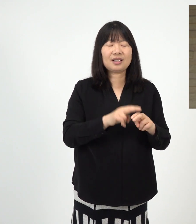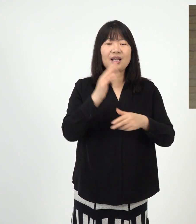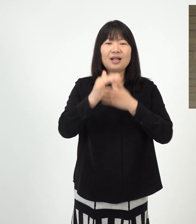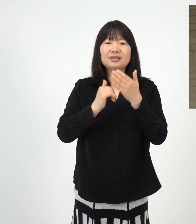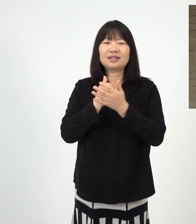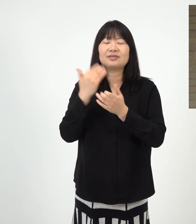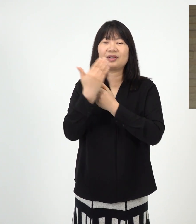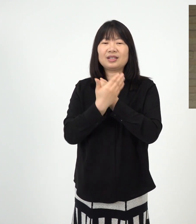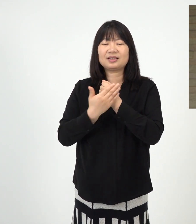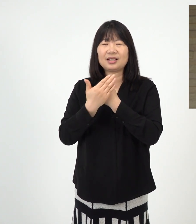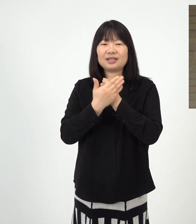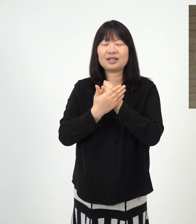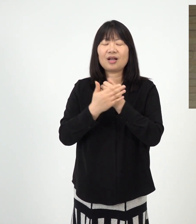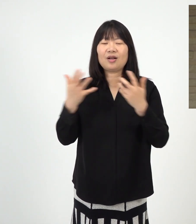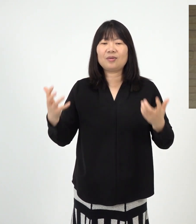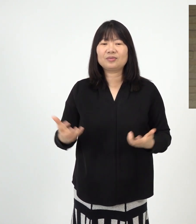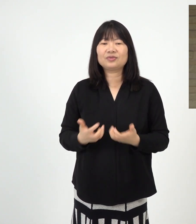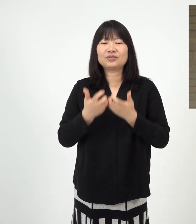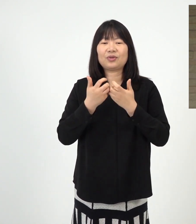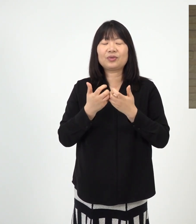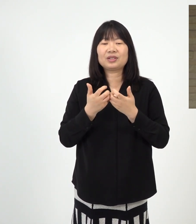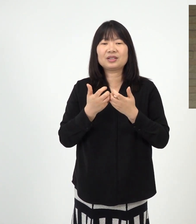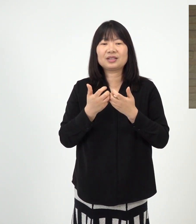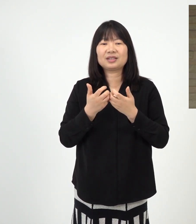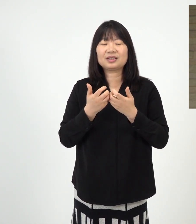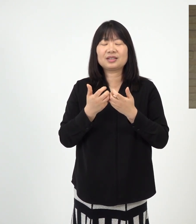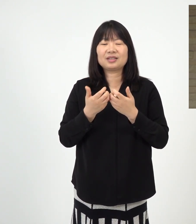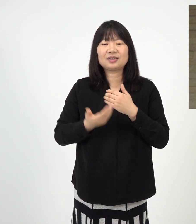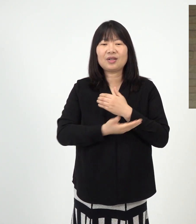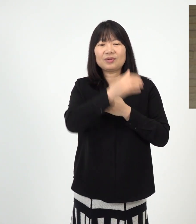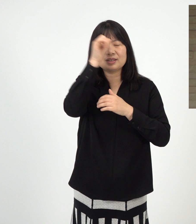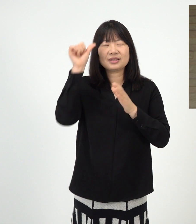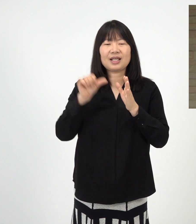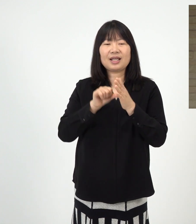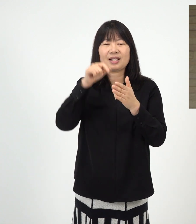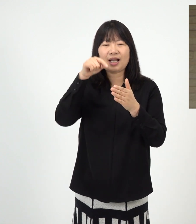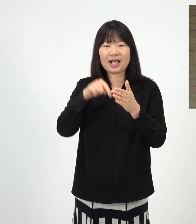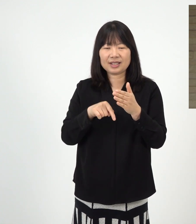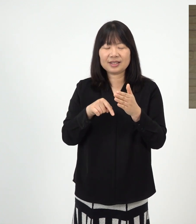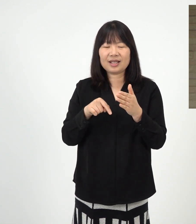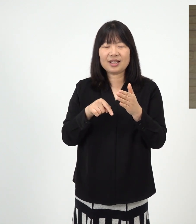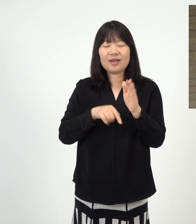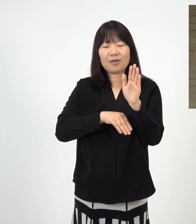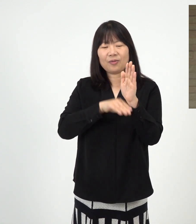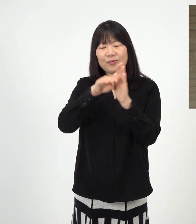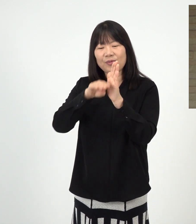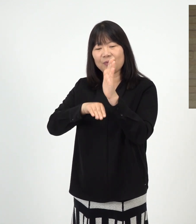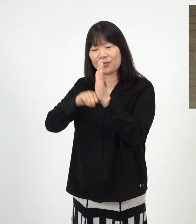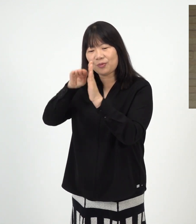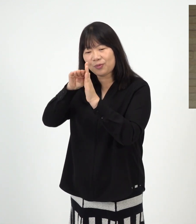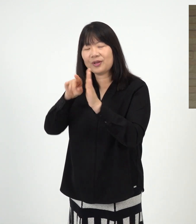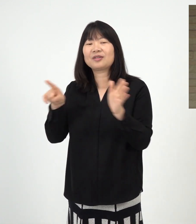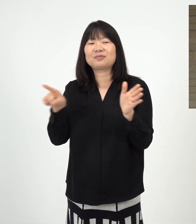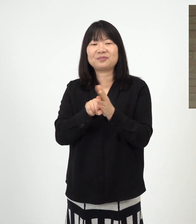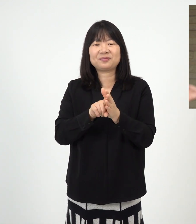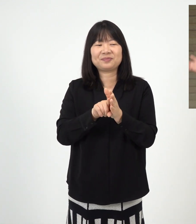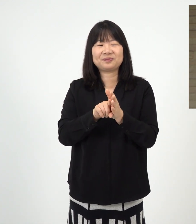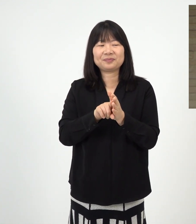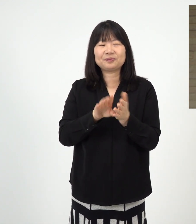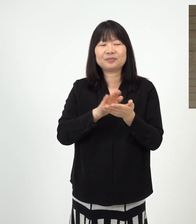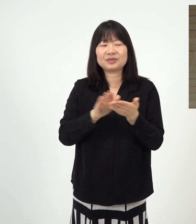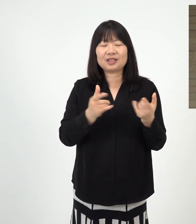하나님의 은혜가 풍성히 여러분들 생애 걸음마다 고이게 될 줄을 확신합니다. 우리